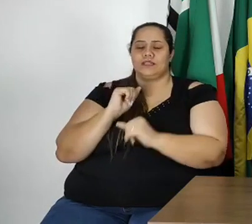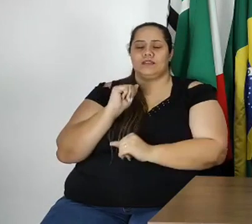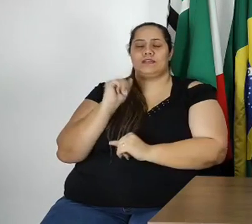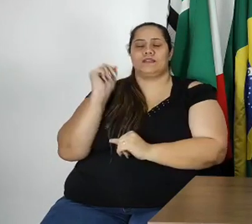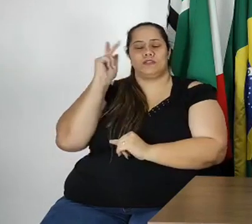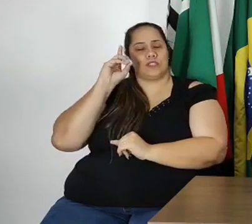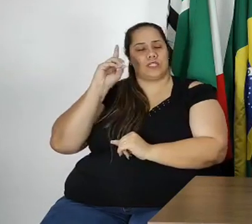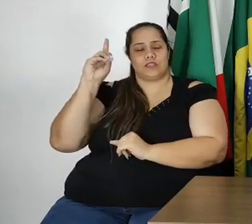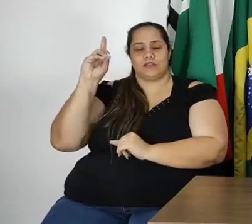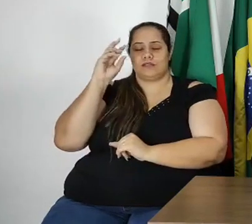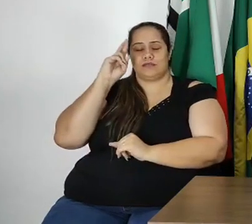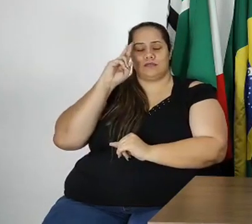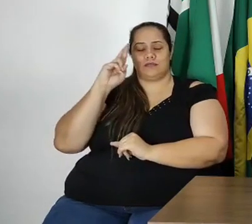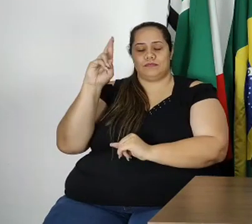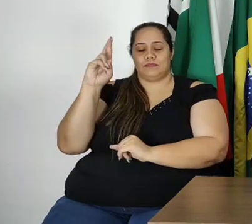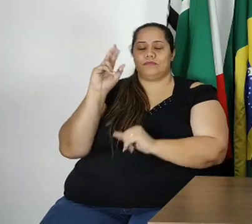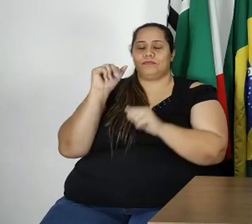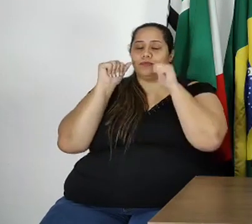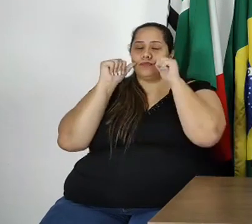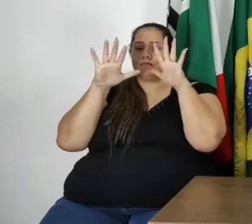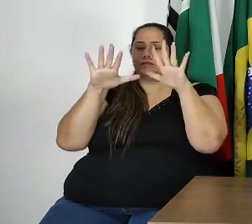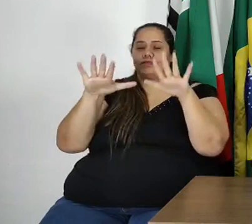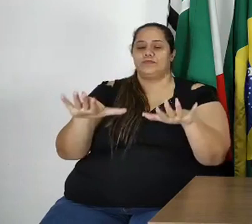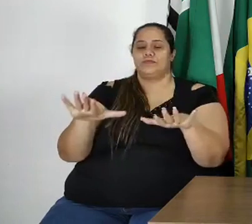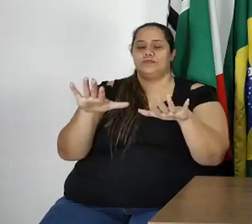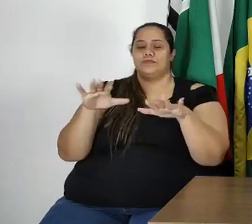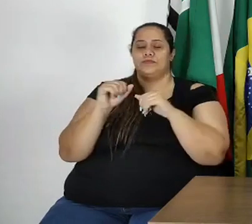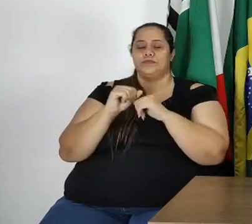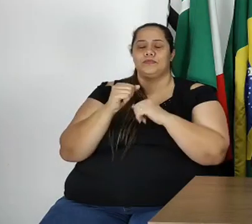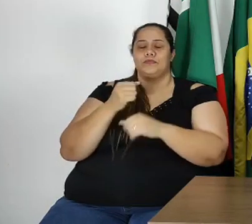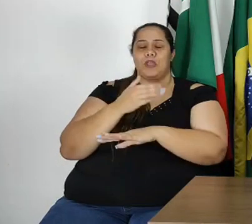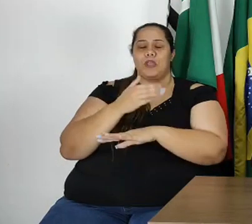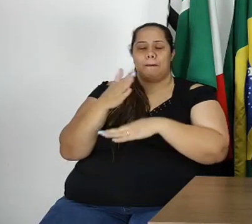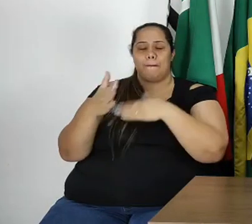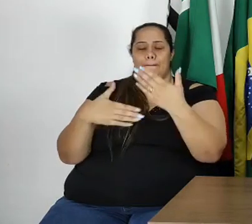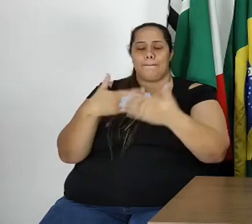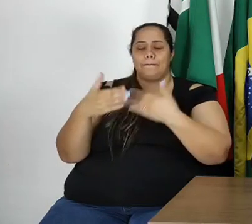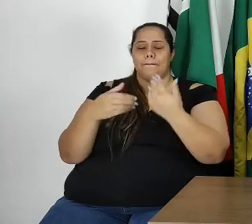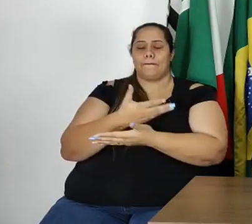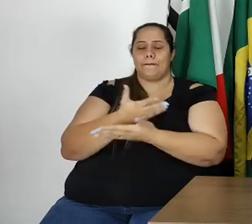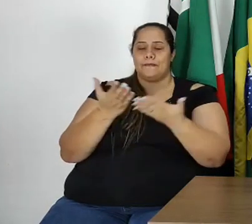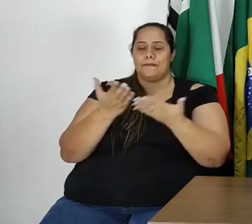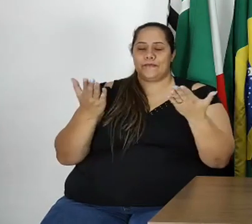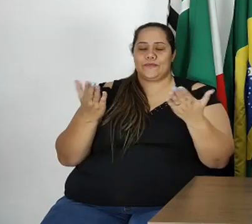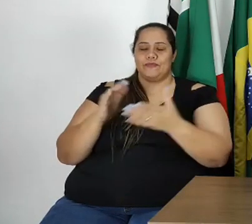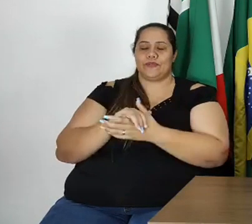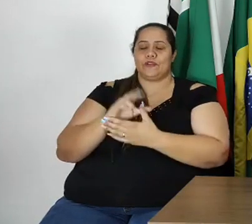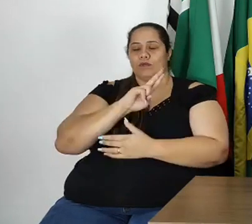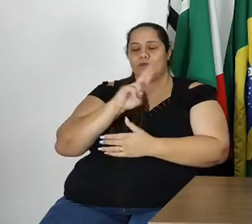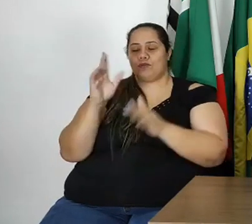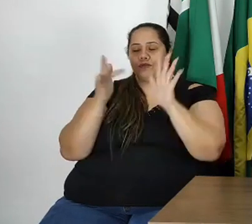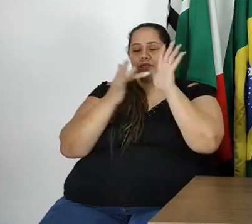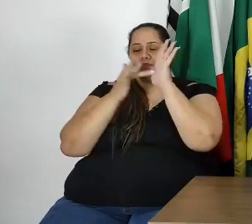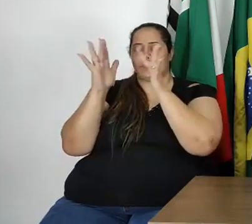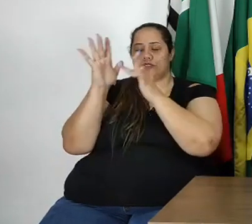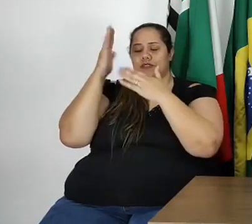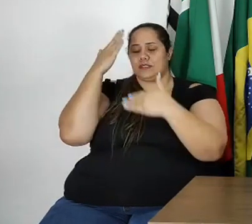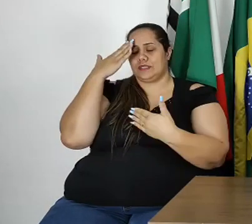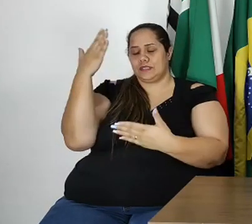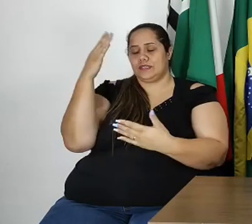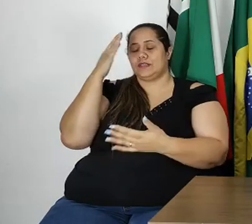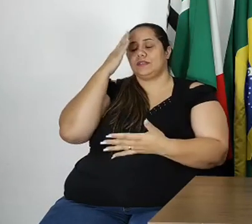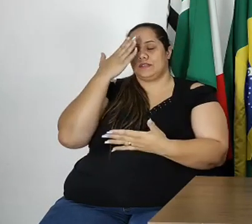coração. Aquilo que o Senhor quer compartilhar com todos os irmãos. Em nome de Jesus, eu já agradeço e